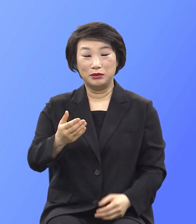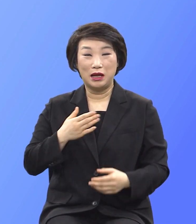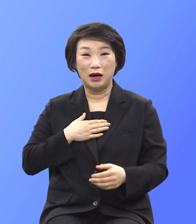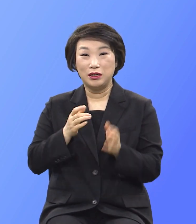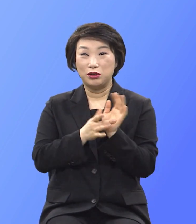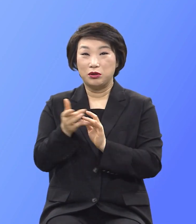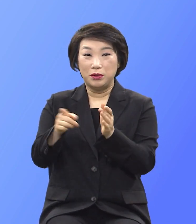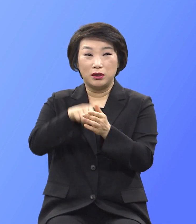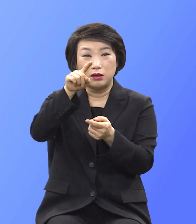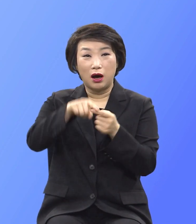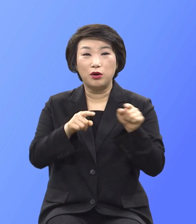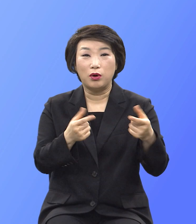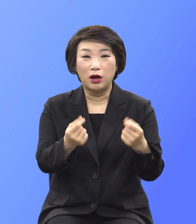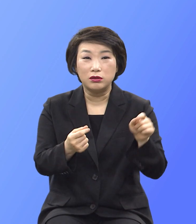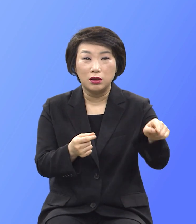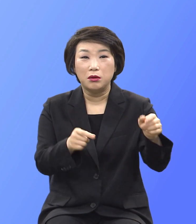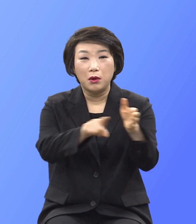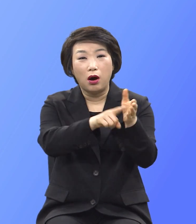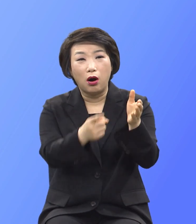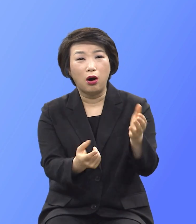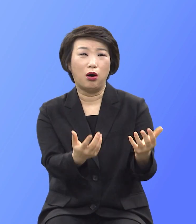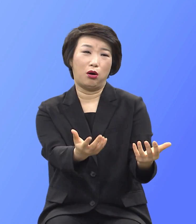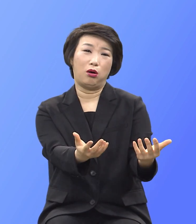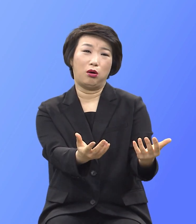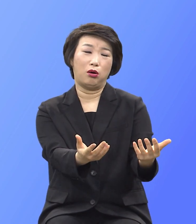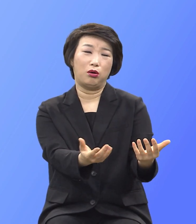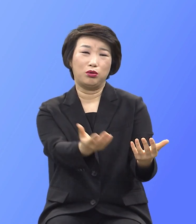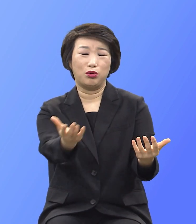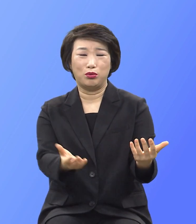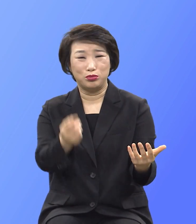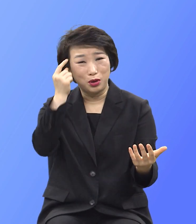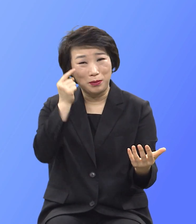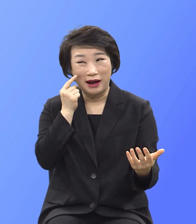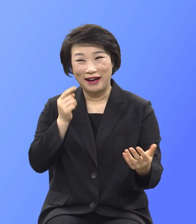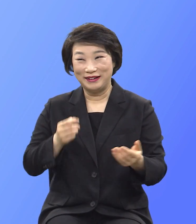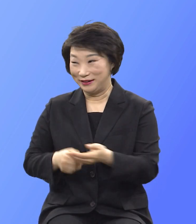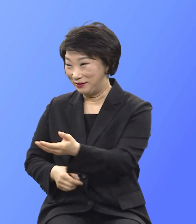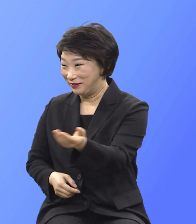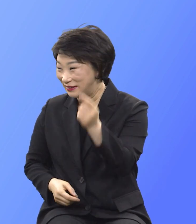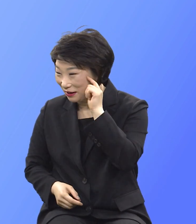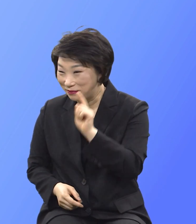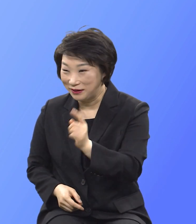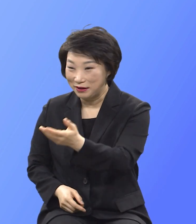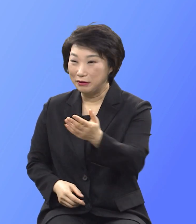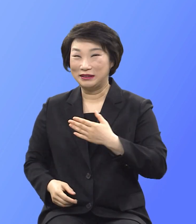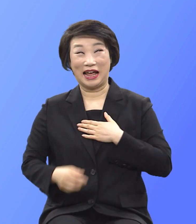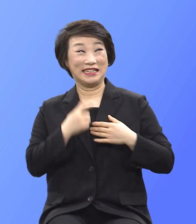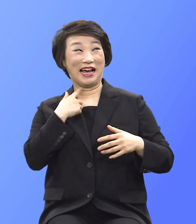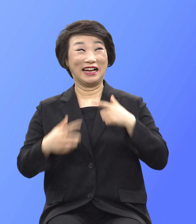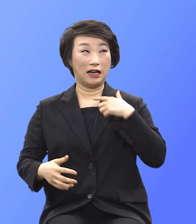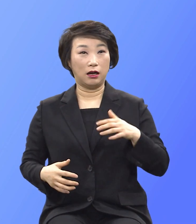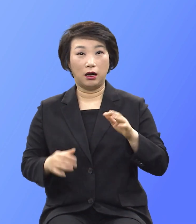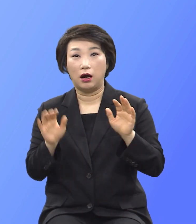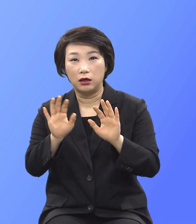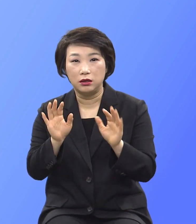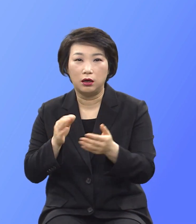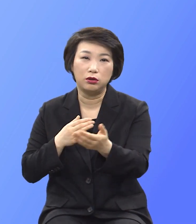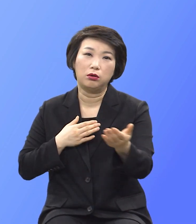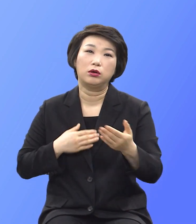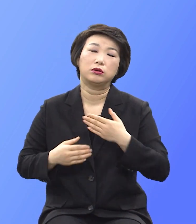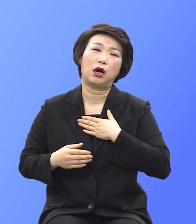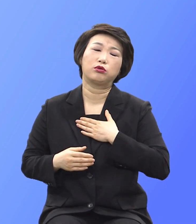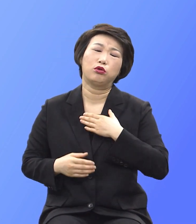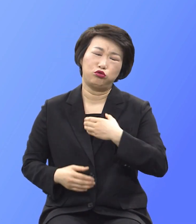이숨 있다 이런 사람이 될 수 있나. 여러분들은 나야 그럴 일 없으니까 싶지만